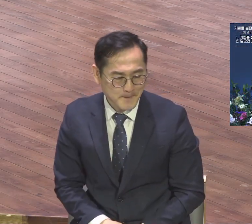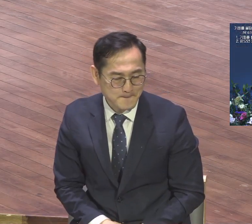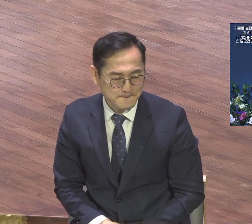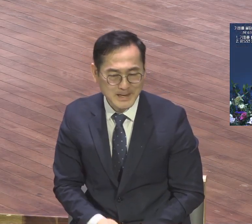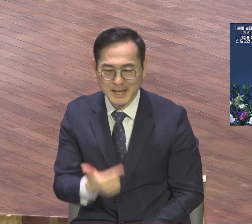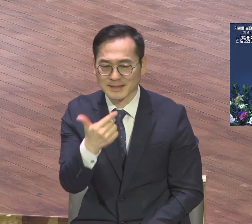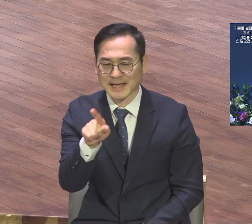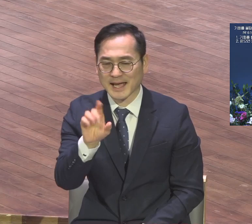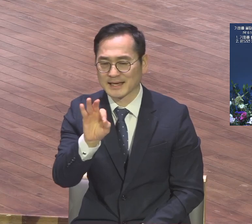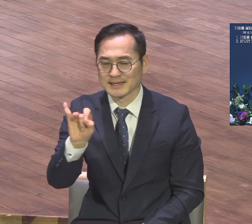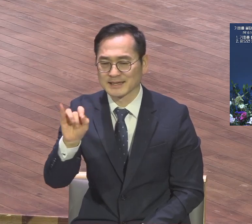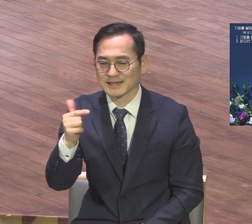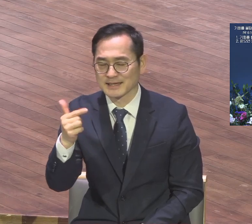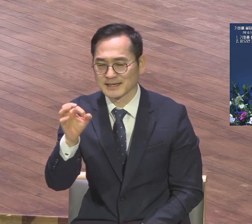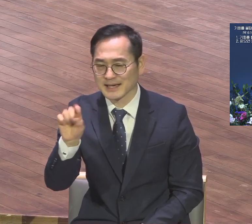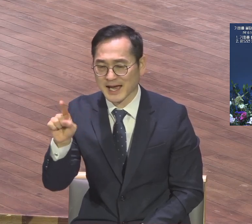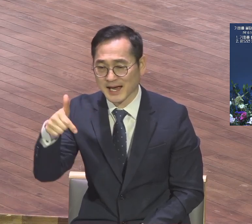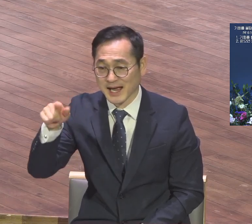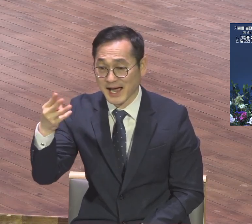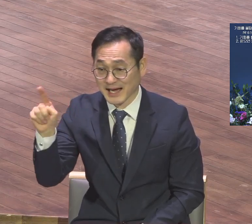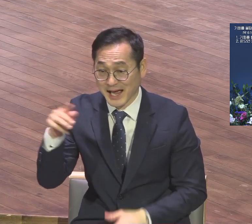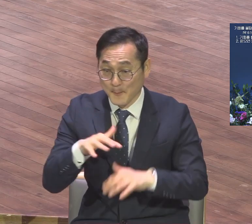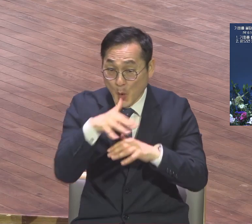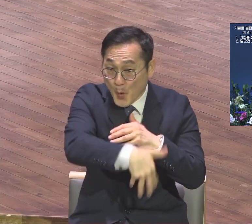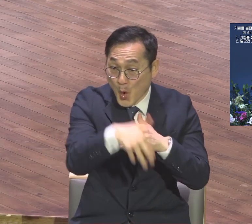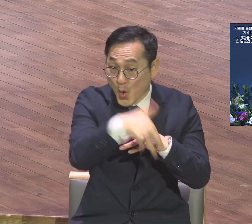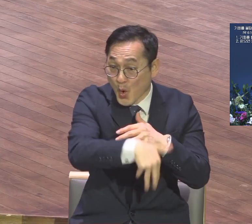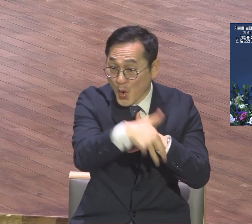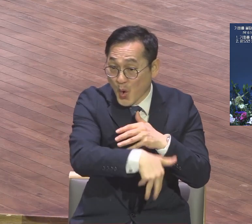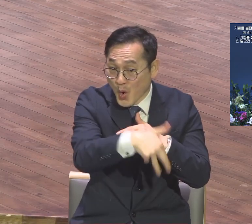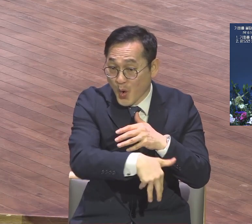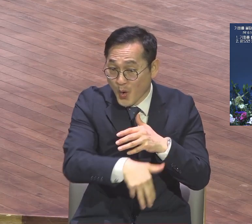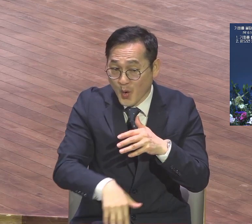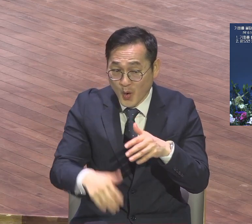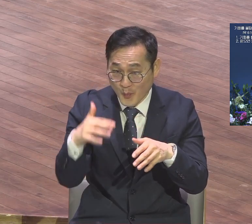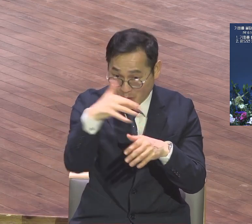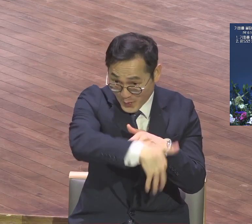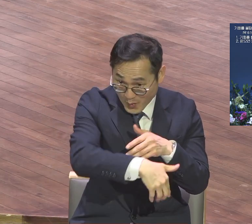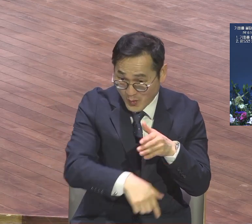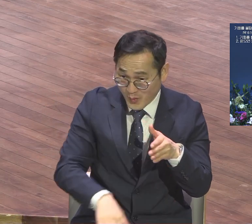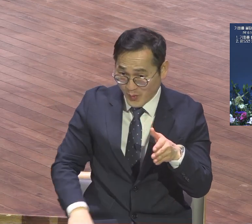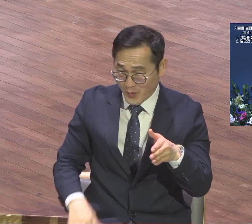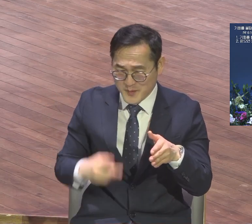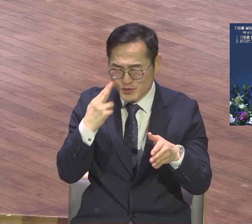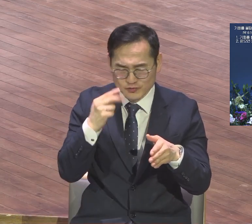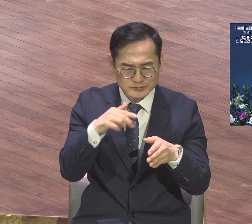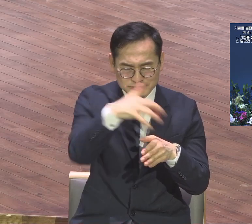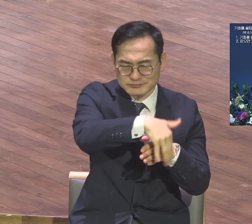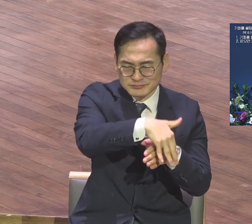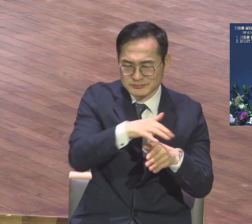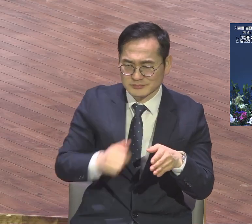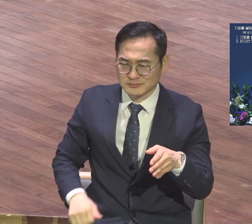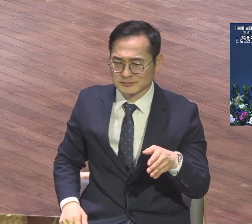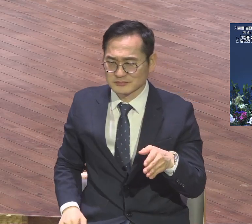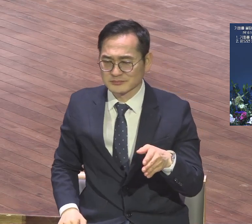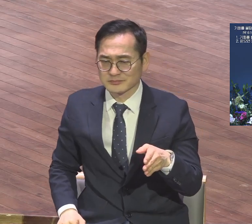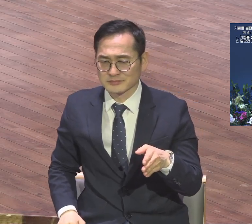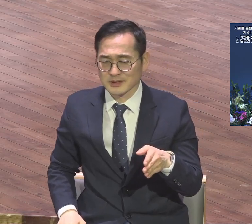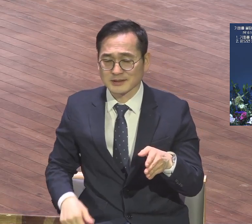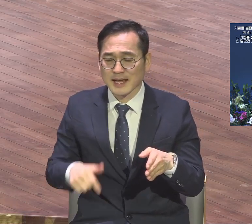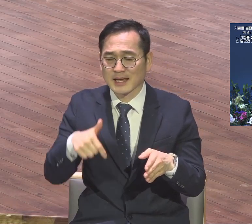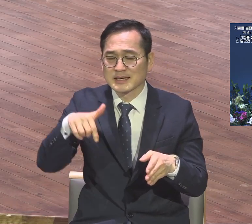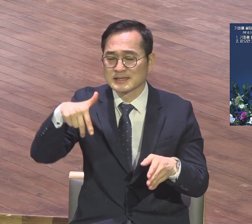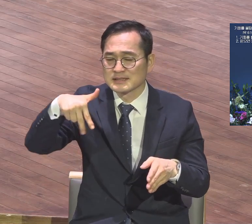인생을 강물에 비유하죠. 강물에 비유해서 인생이라는 강물에 아무 생각 없이 마냥 그냥 떠밀려가는